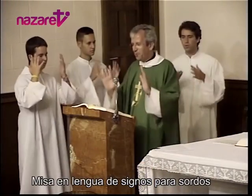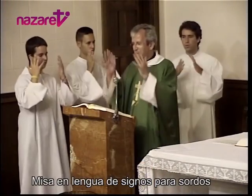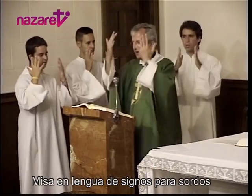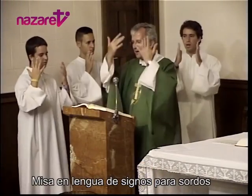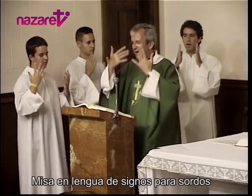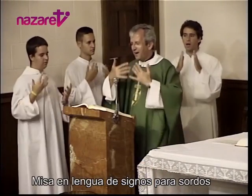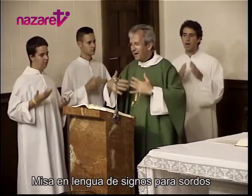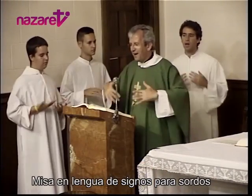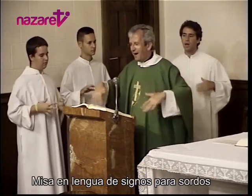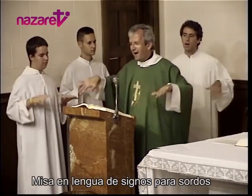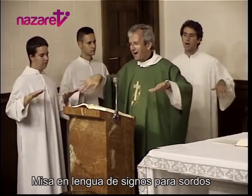Aleluya,